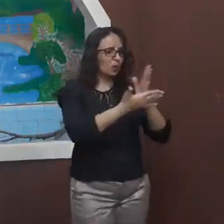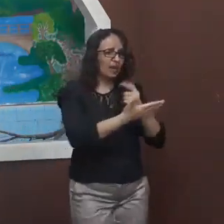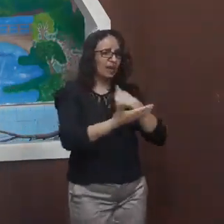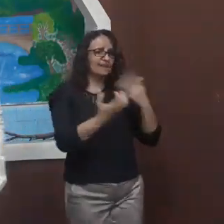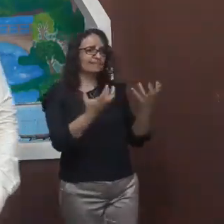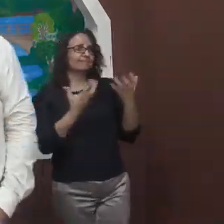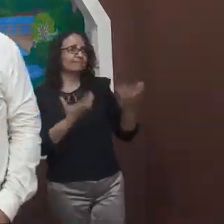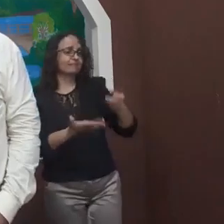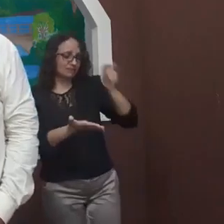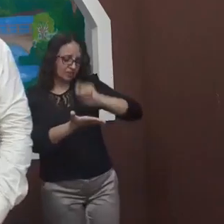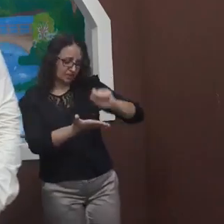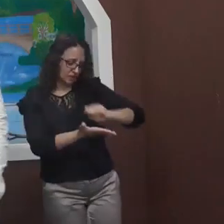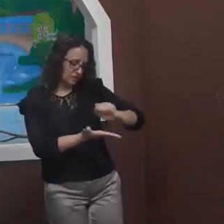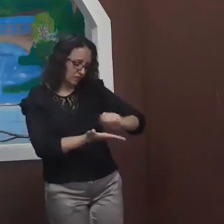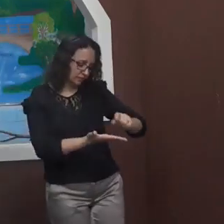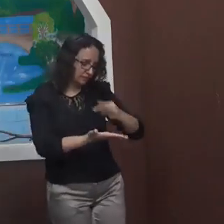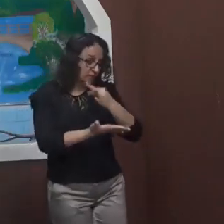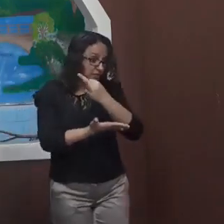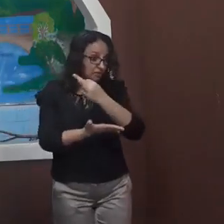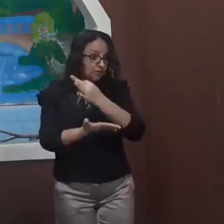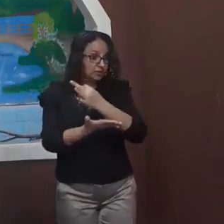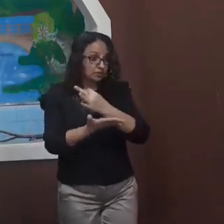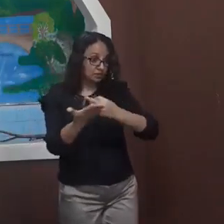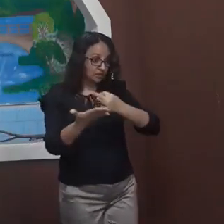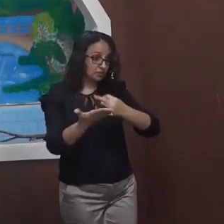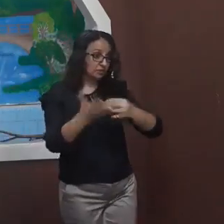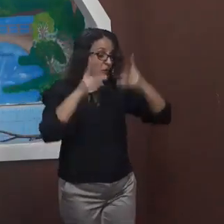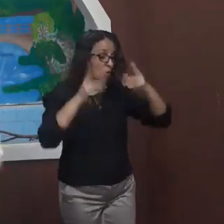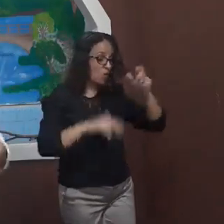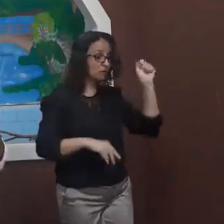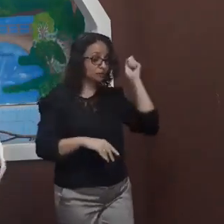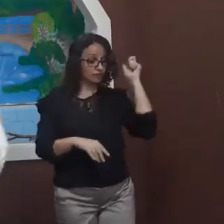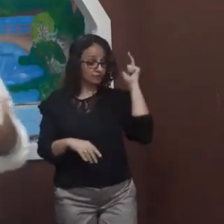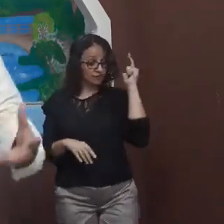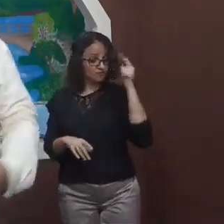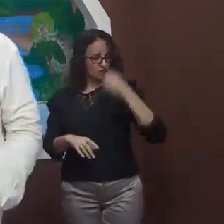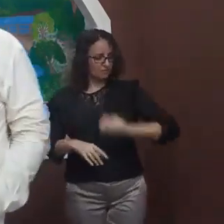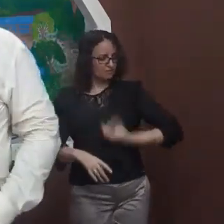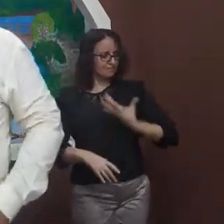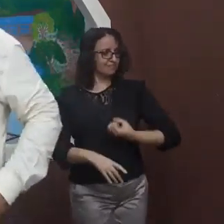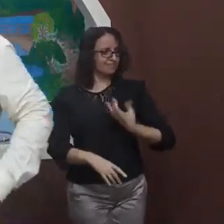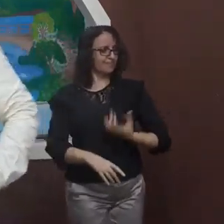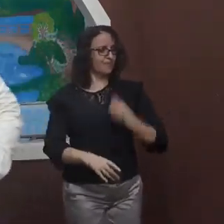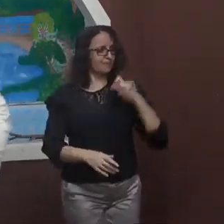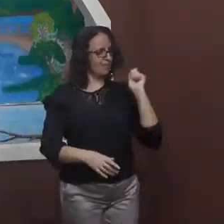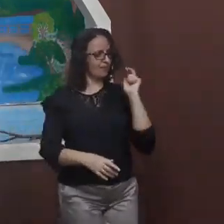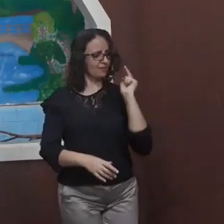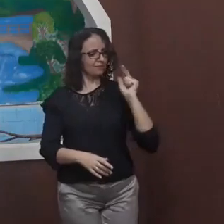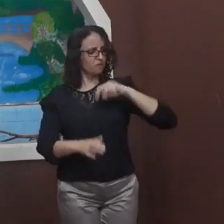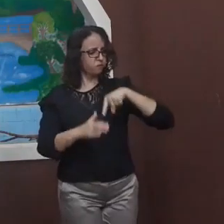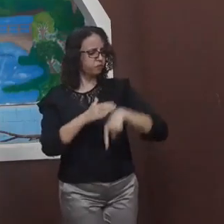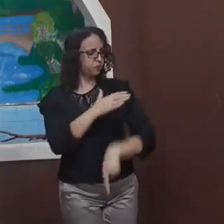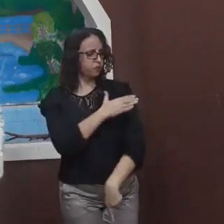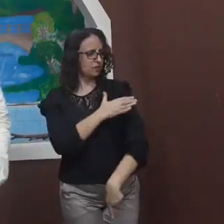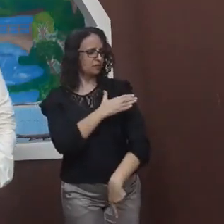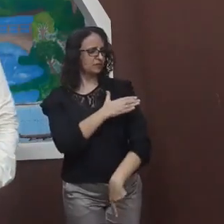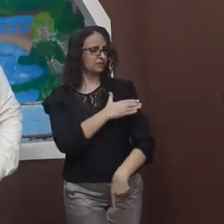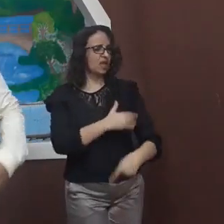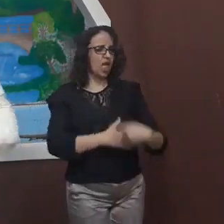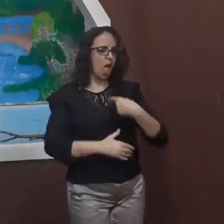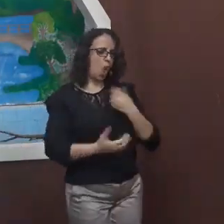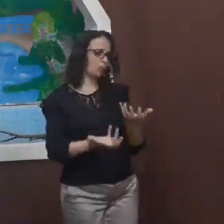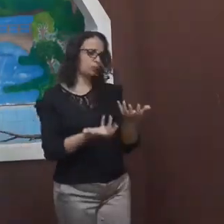ter escrito, ter essa questão tão poética, tão profunda que Davi teve. Olha, irmão, falar a verdade, eu não